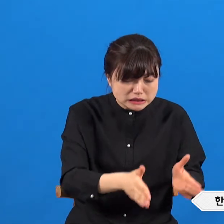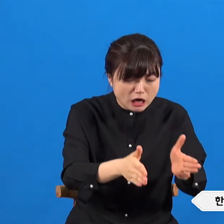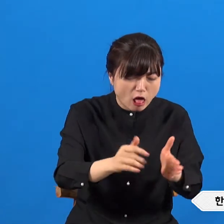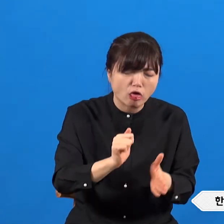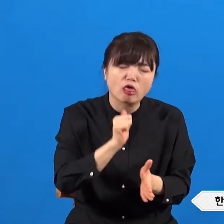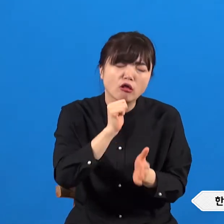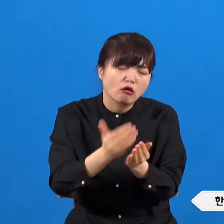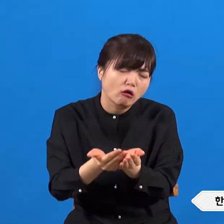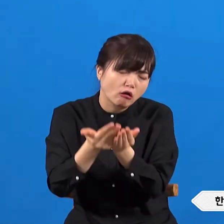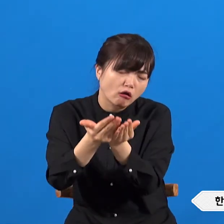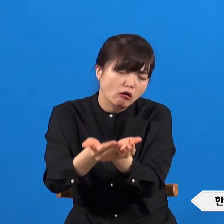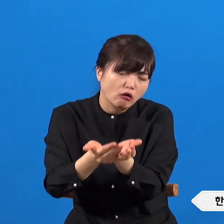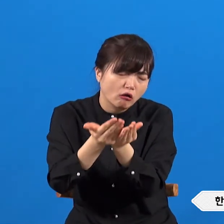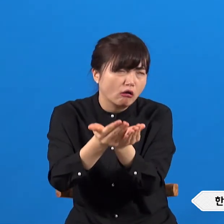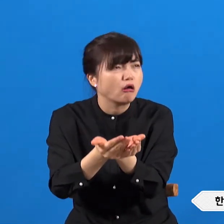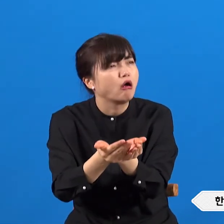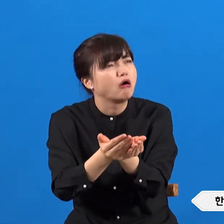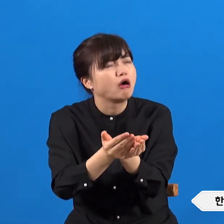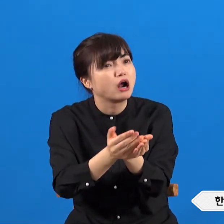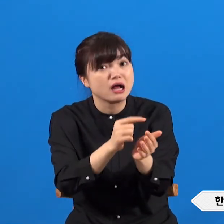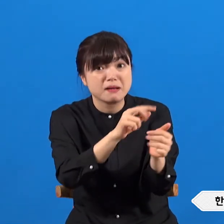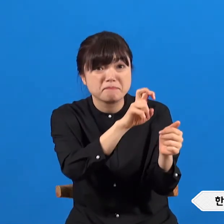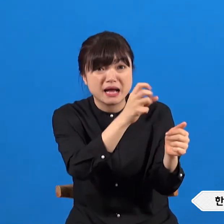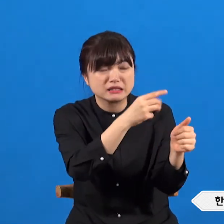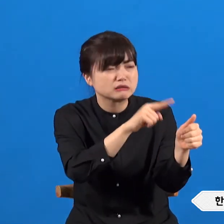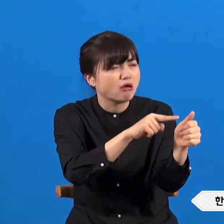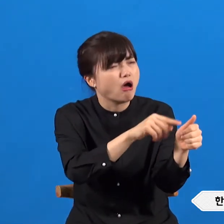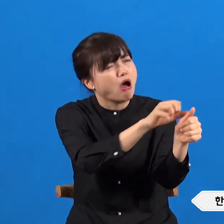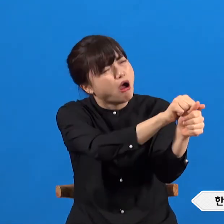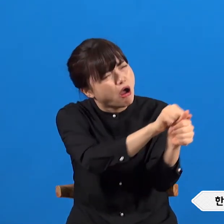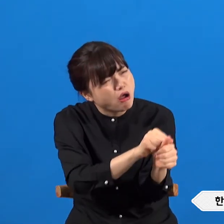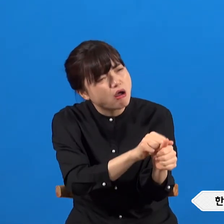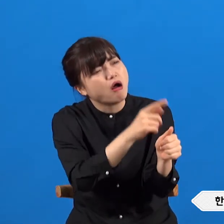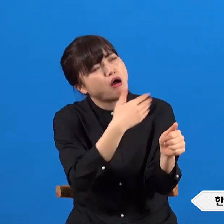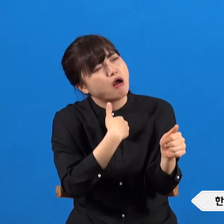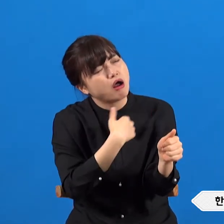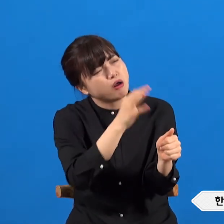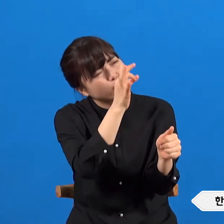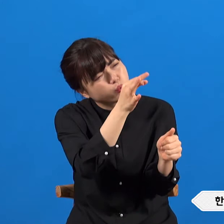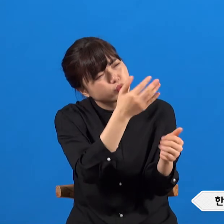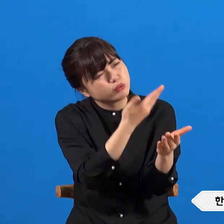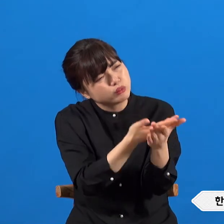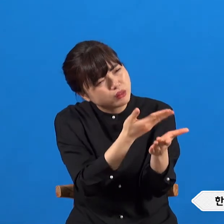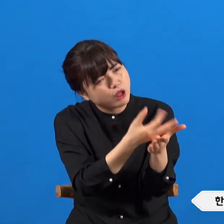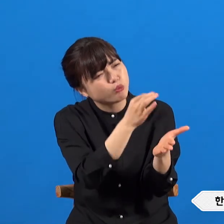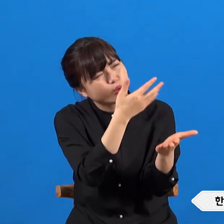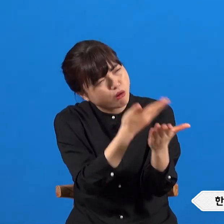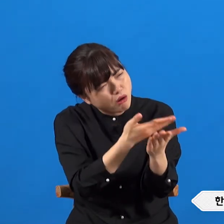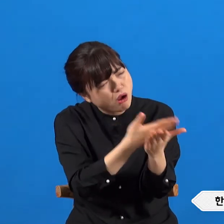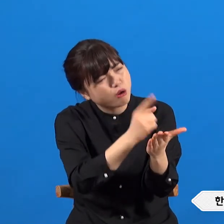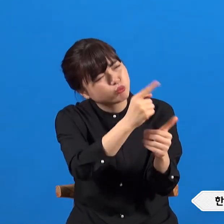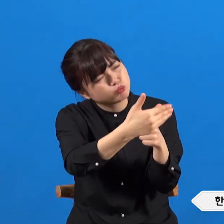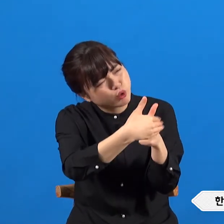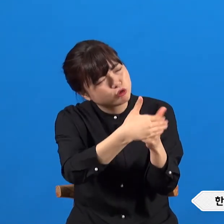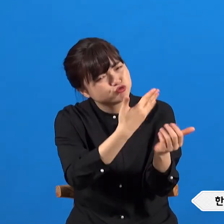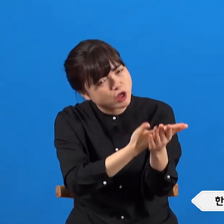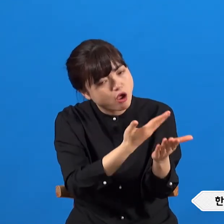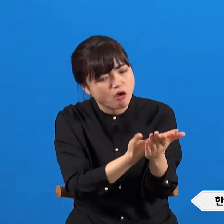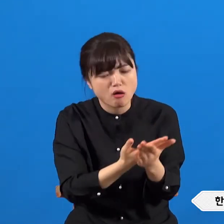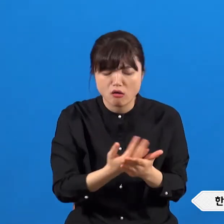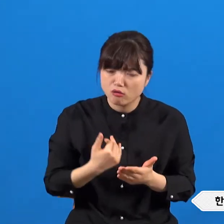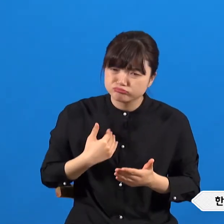한 사람이 자기를 잡으면서 한 푼 달라고 동냥을 합니다. 그런데